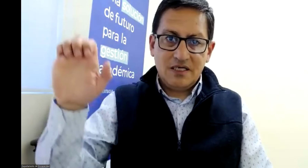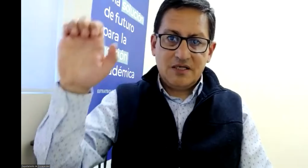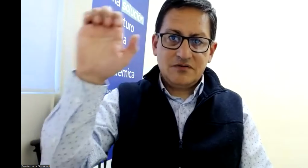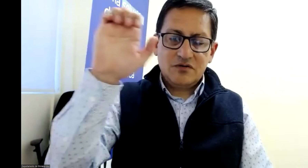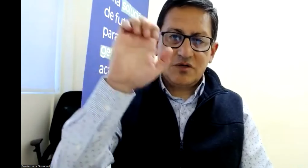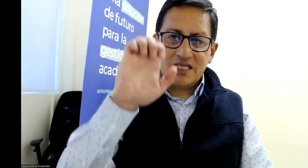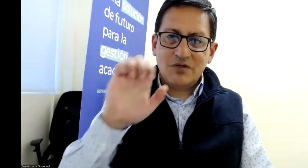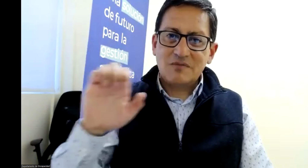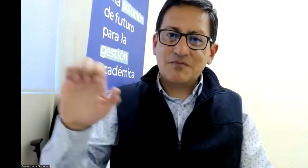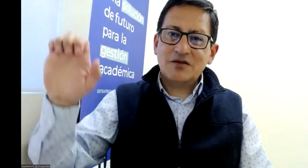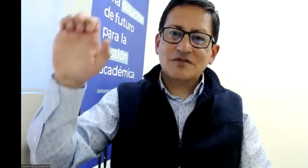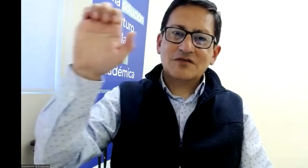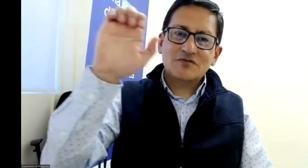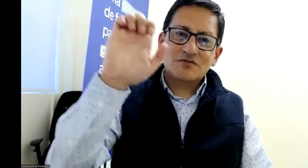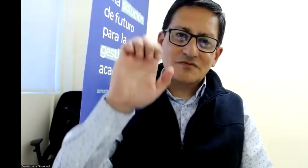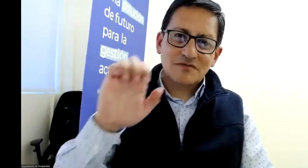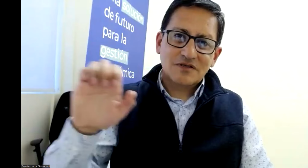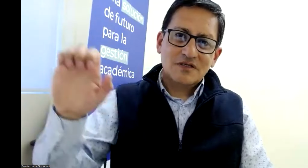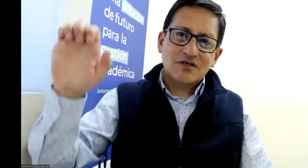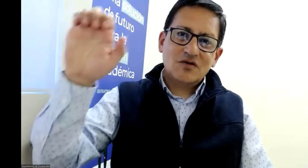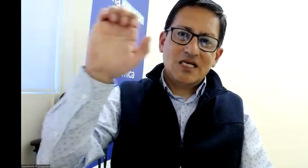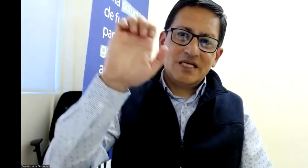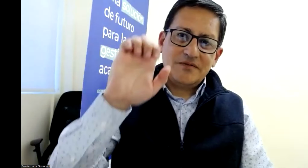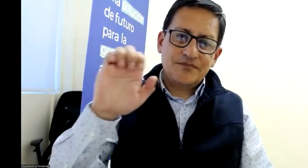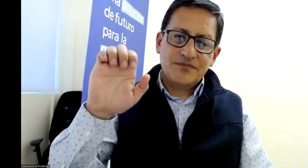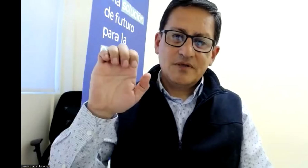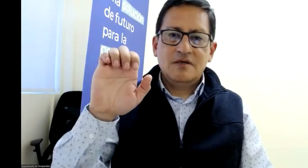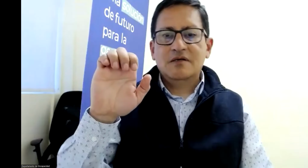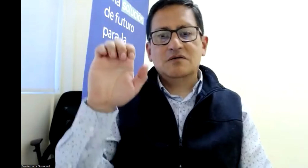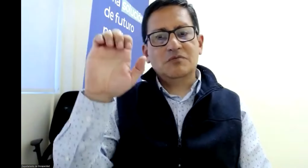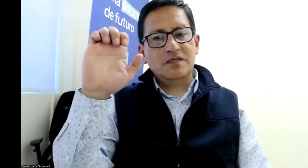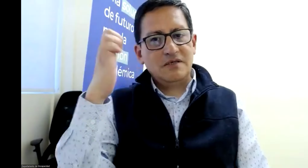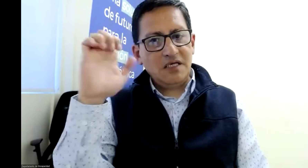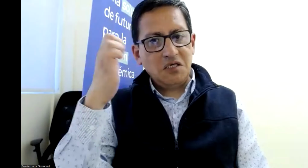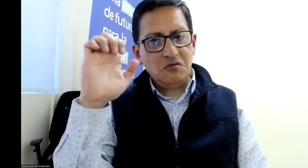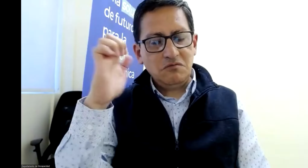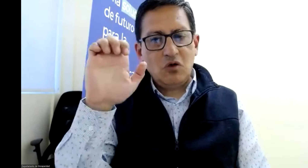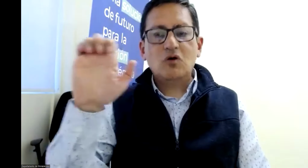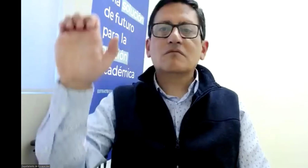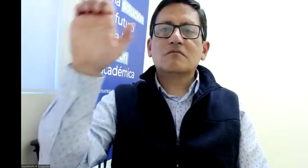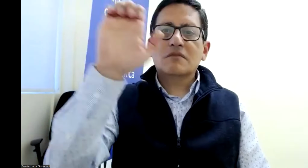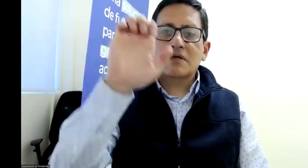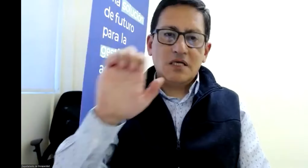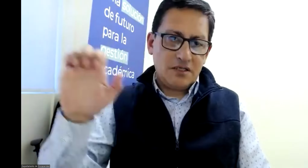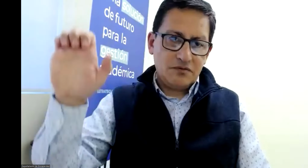Enero. Como que estamos limpiando, ¿cierto? Con la letra E. Entonces puede ser enero o enero.